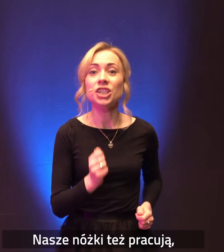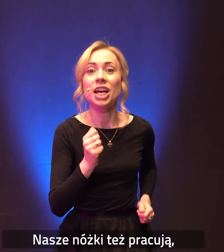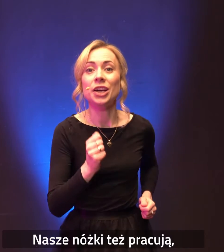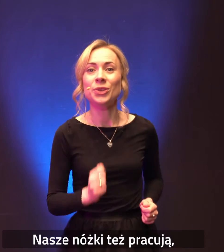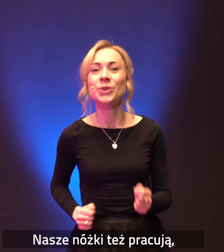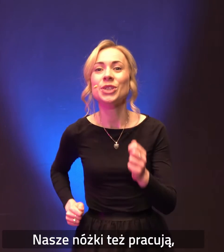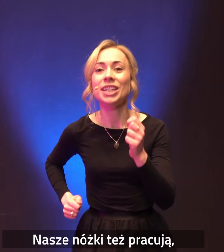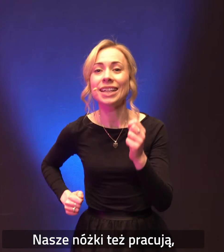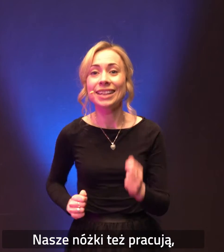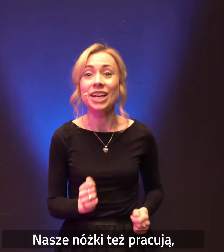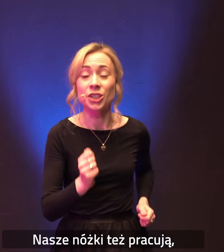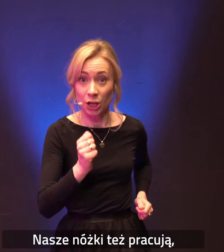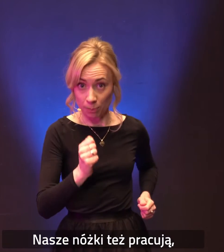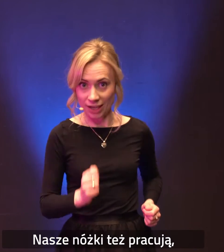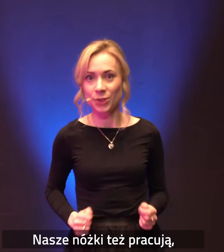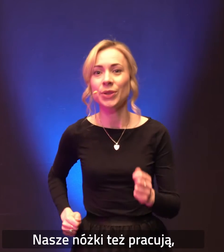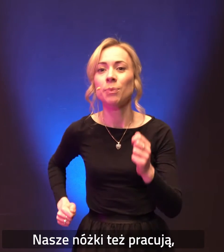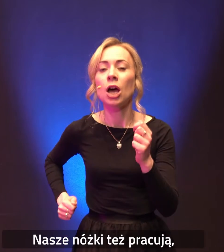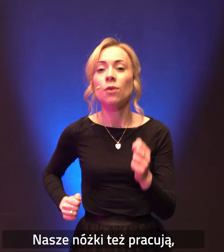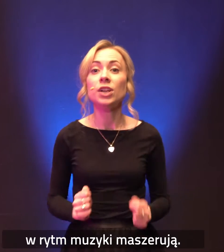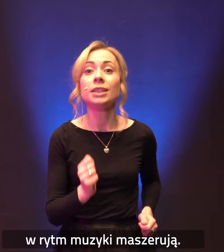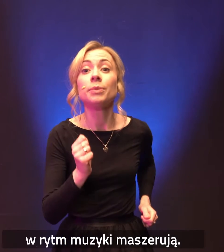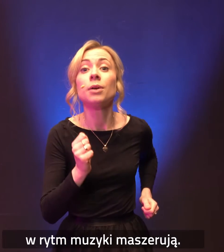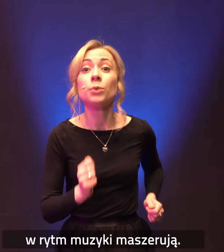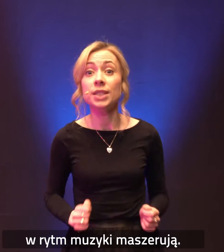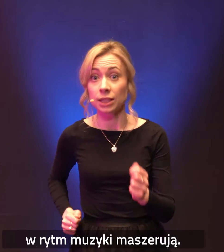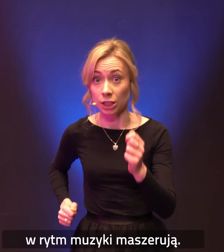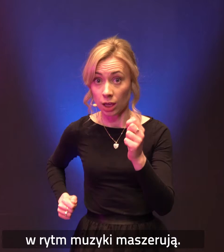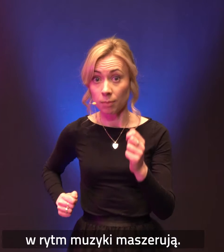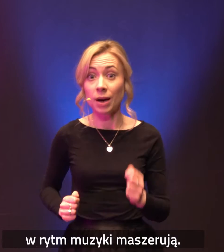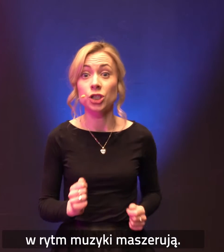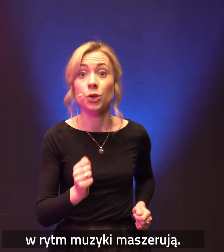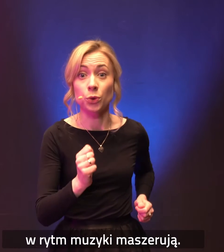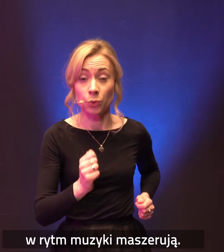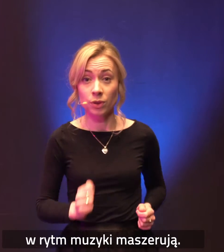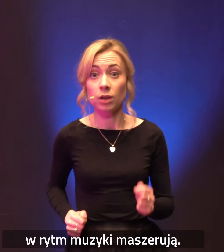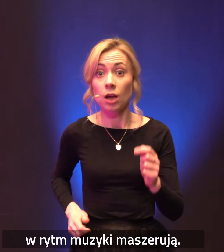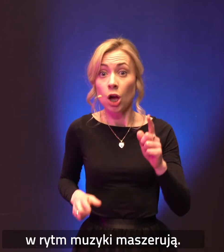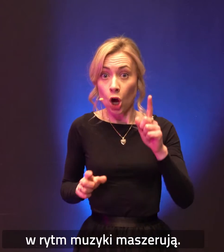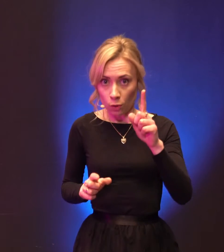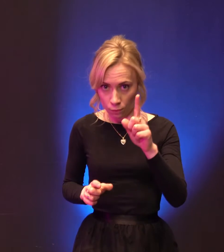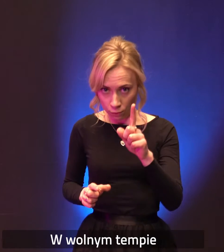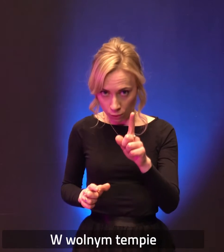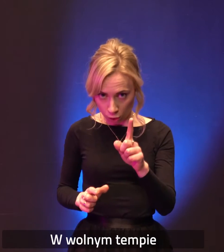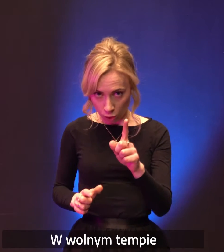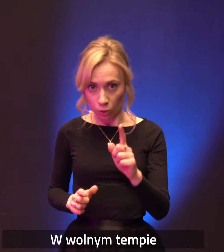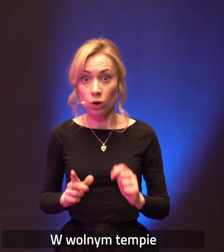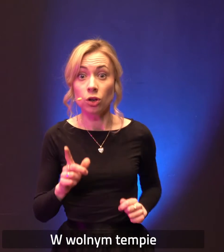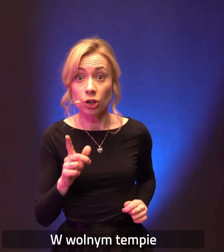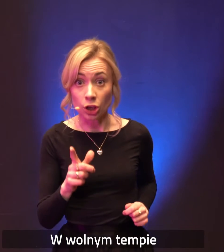Nasze nóżki też pracują w rytm muzyki. Maszerują w